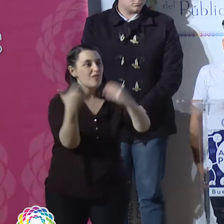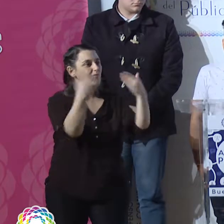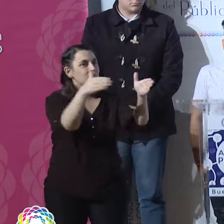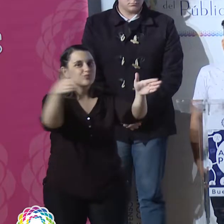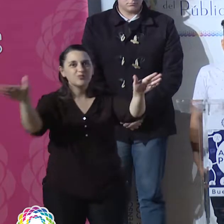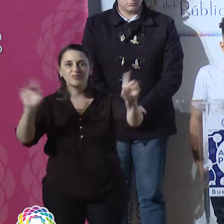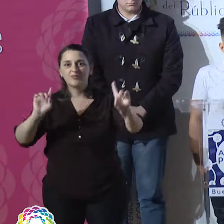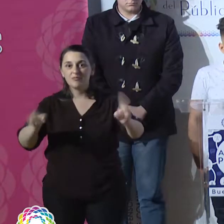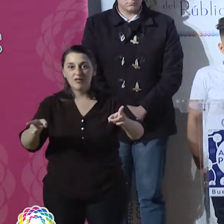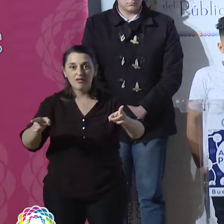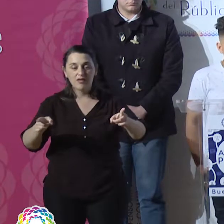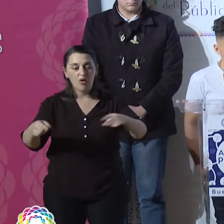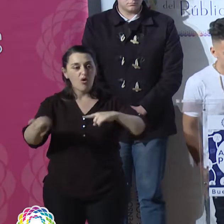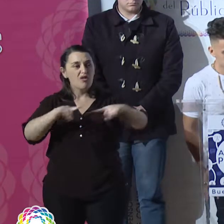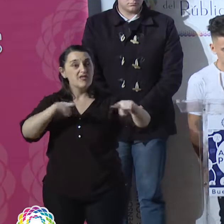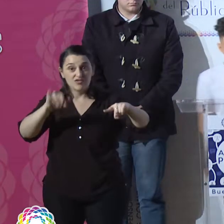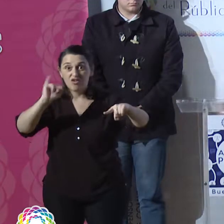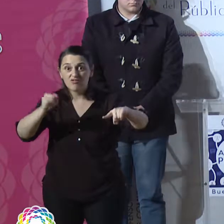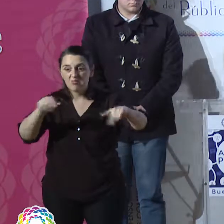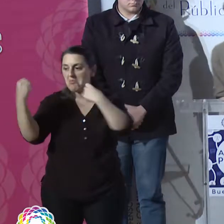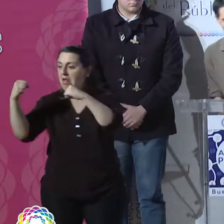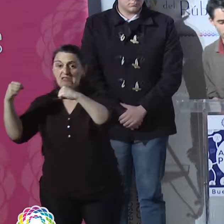orientaciones pero hay menos práctica